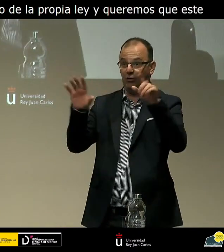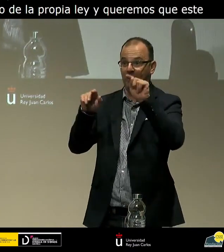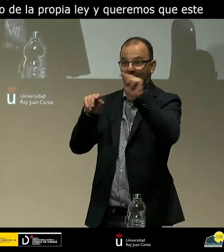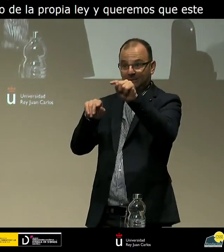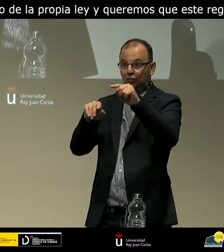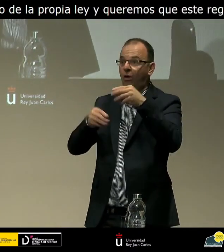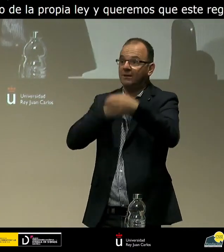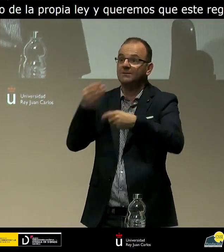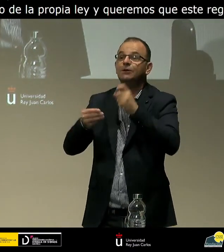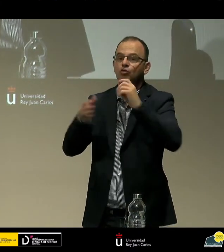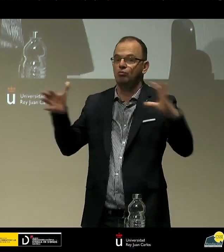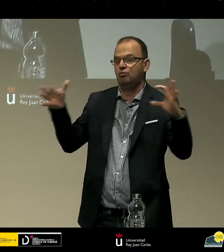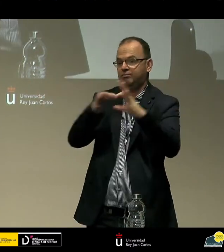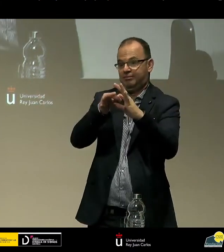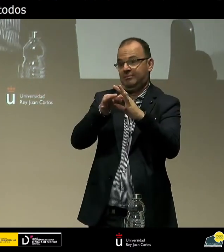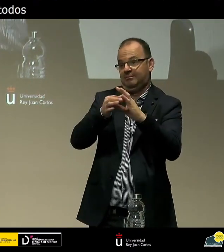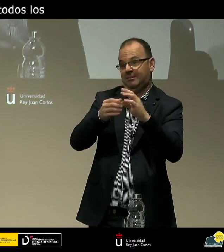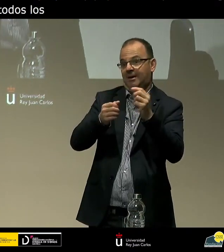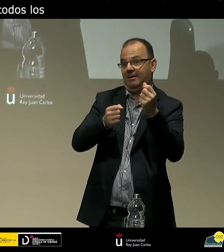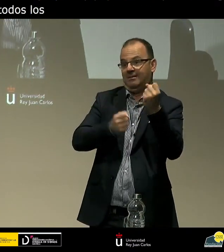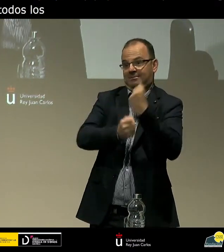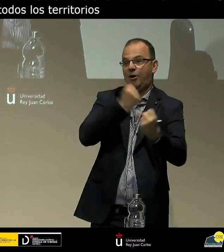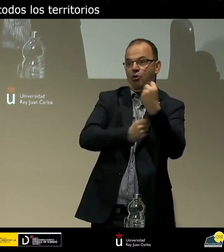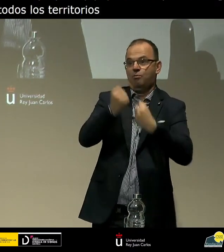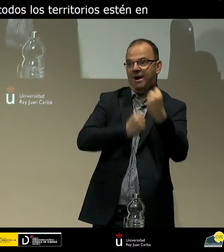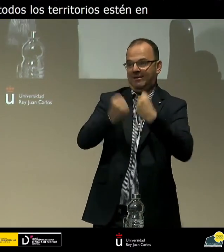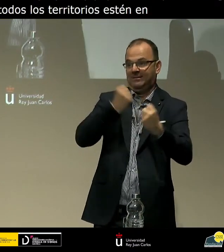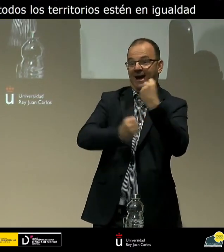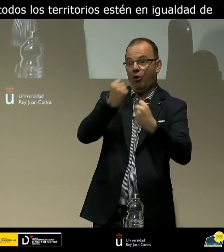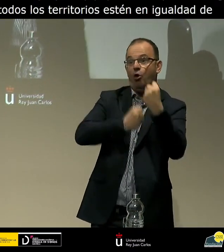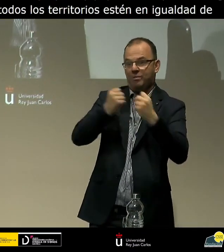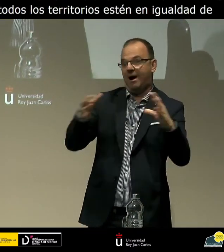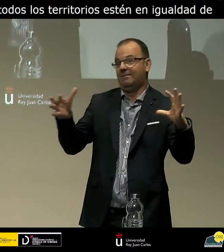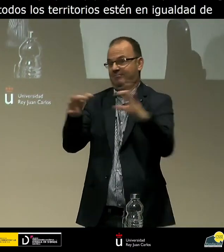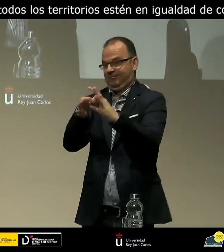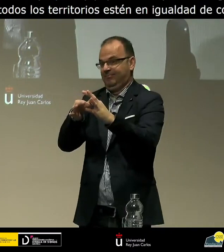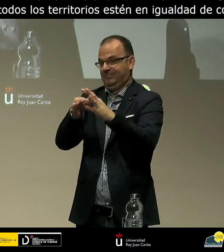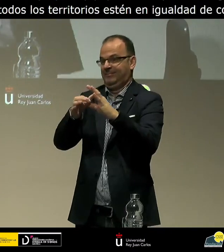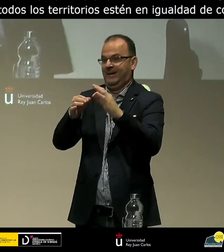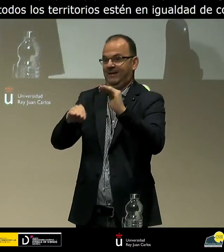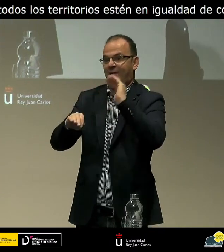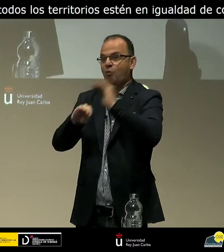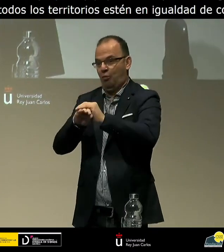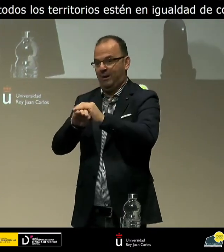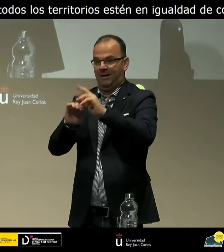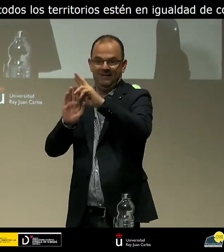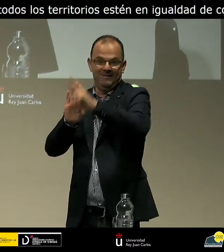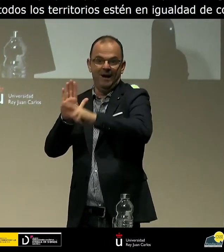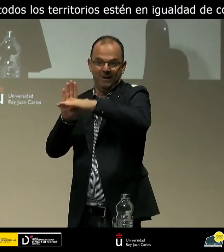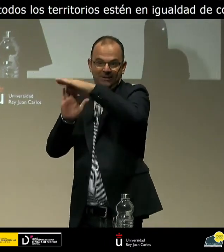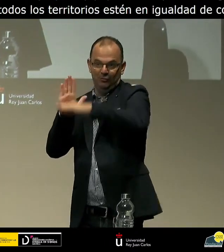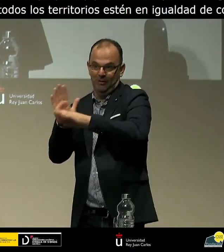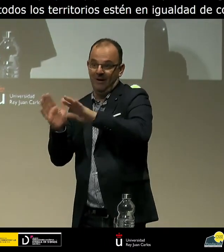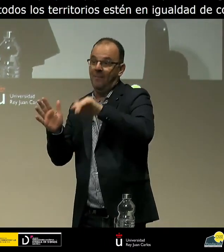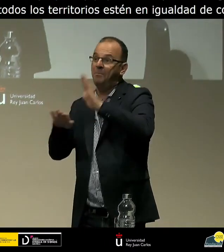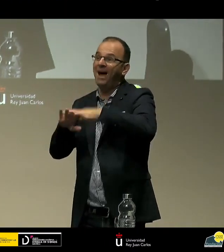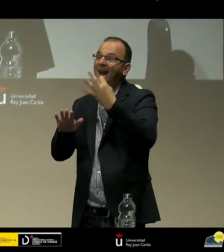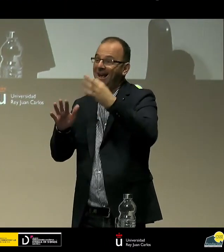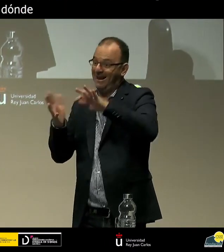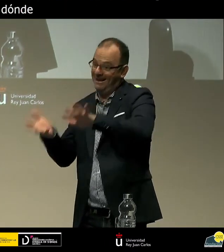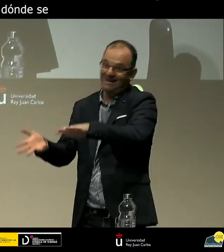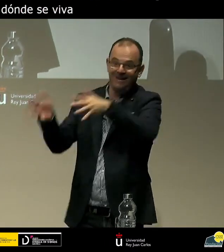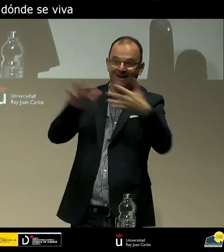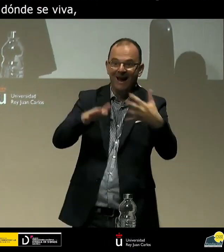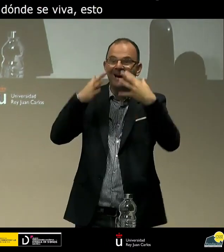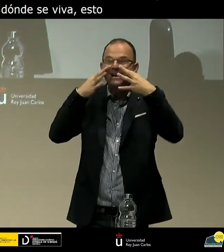desigualdad dependiendo de dónde se viva. Esto va vinculado a una memoria económica, lógicamente, que se debe